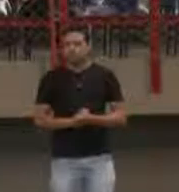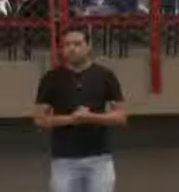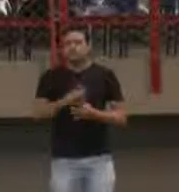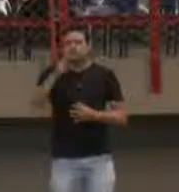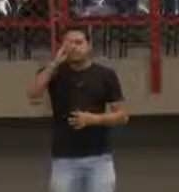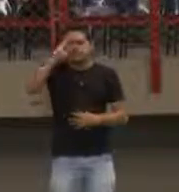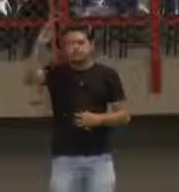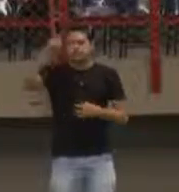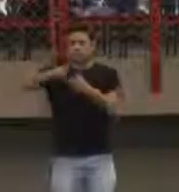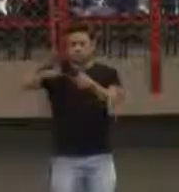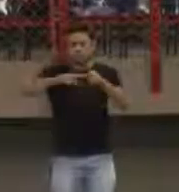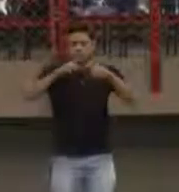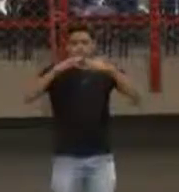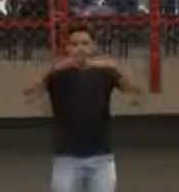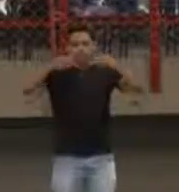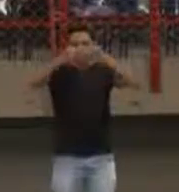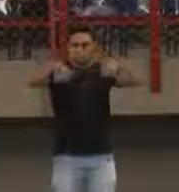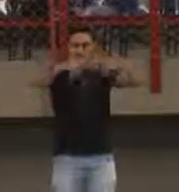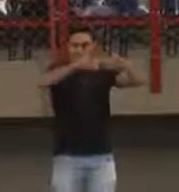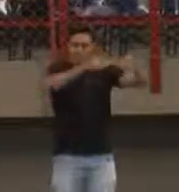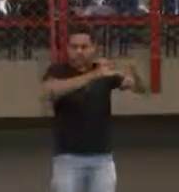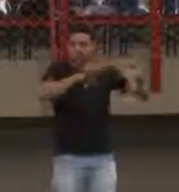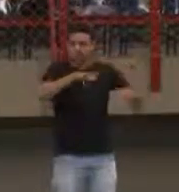Os principais impactos ambientais